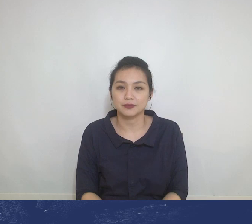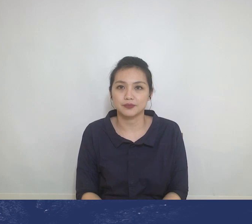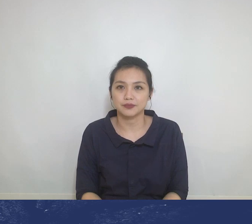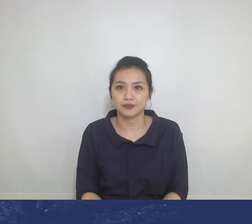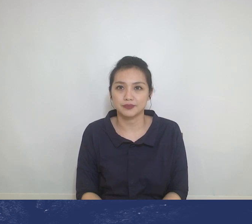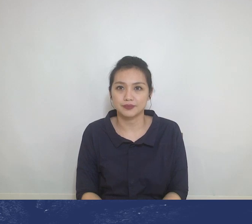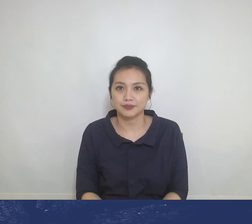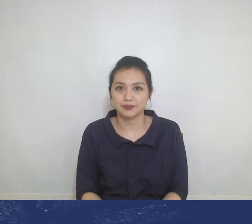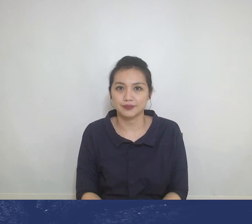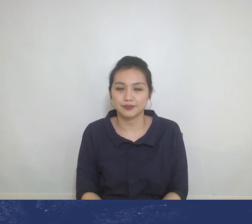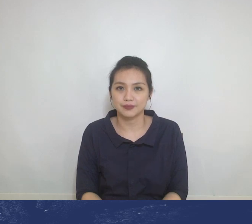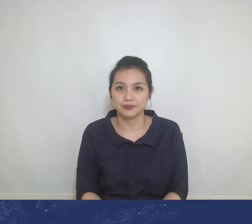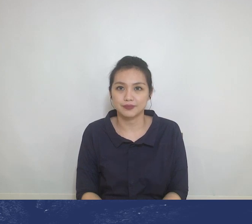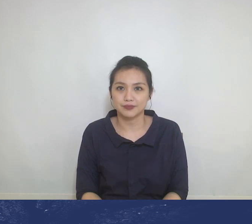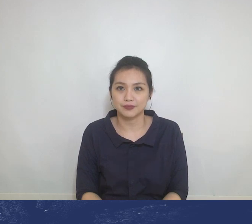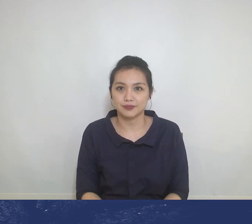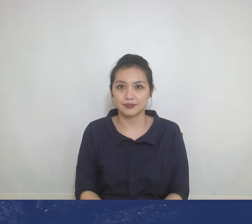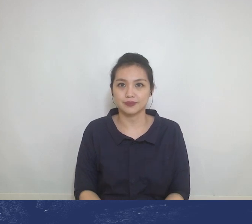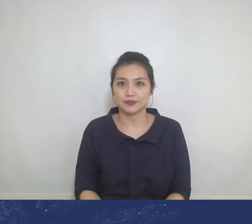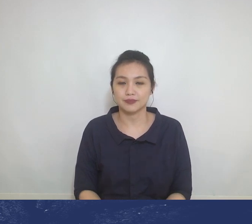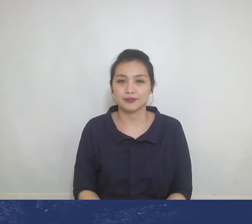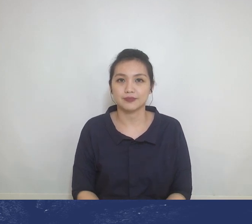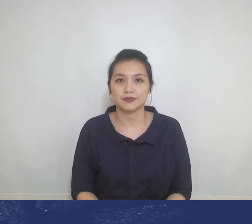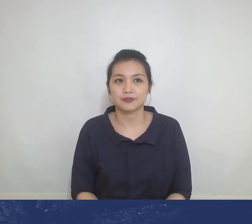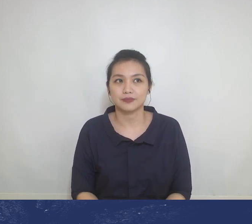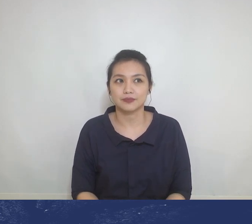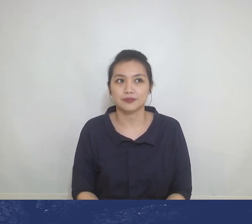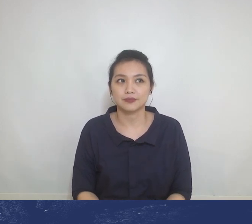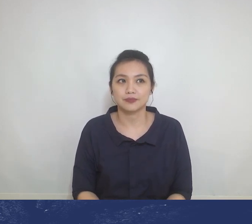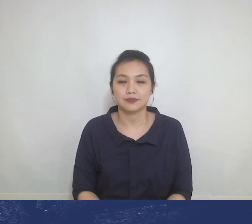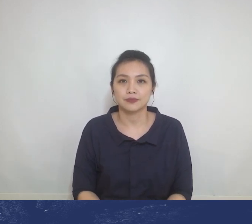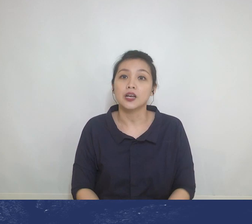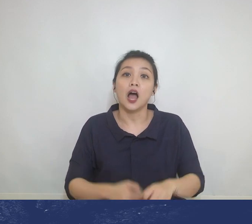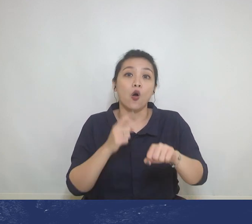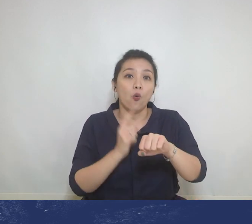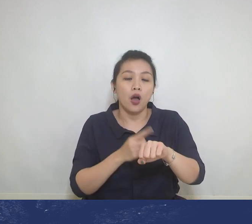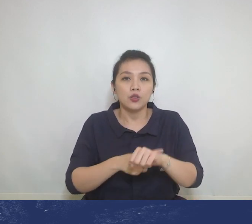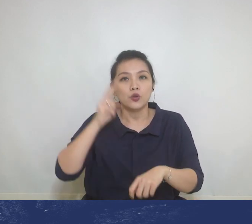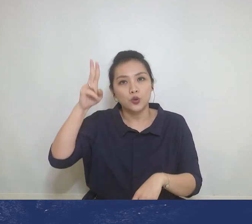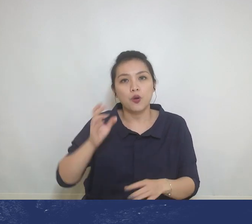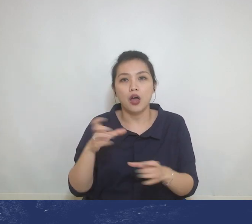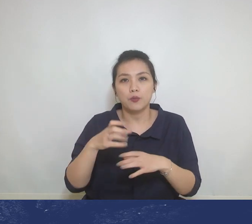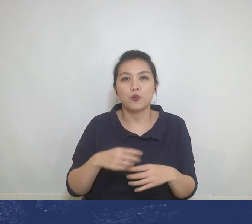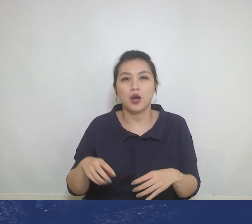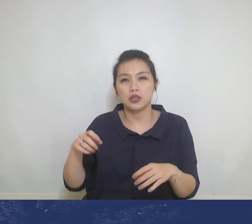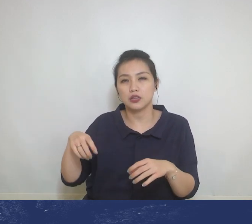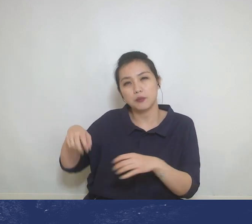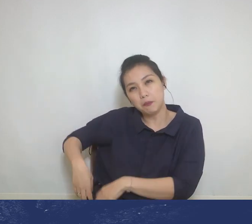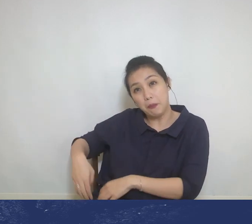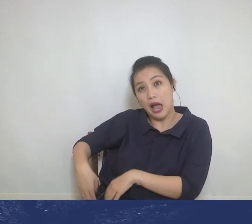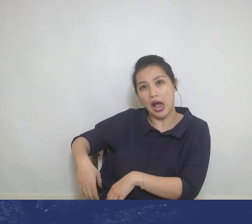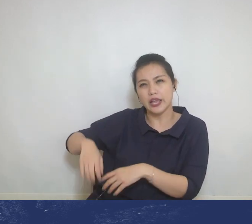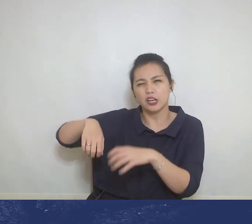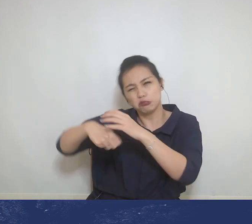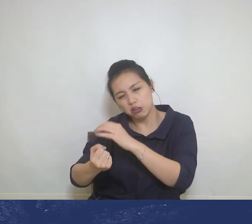Dan cuman sesuatu yang luar biasa memang. Ketika di sendi pangkal pahanya dibuat terplecok, dia tidak